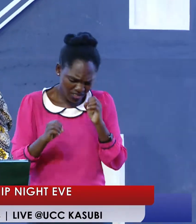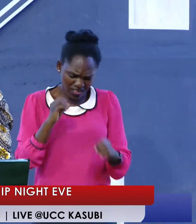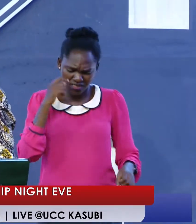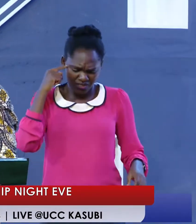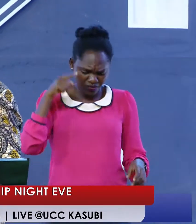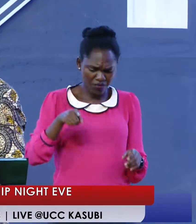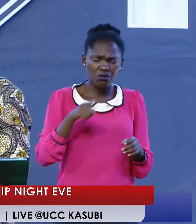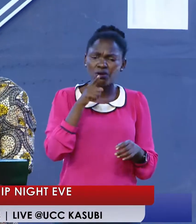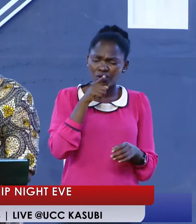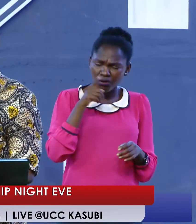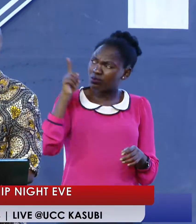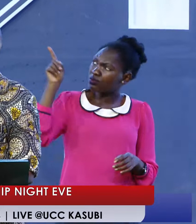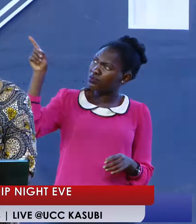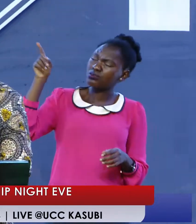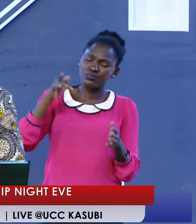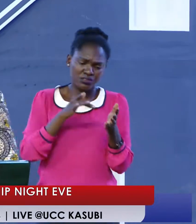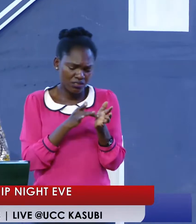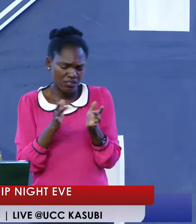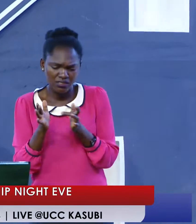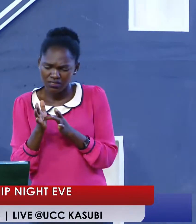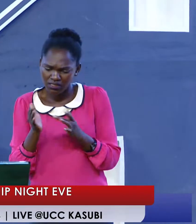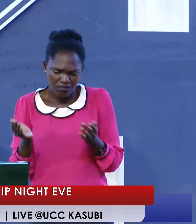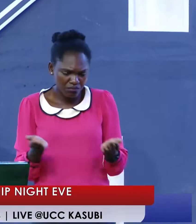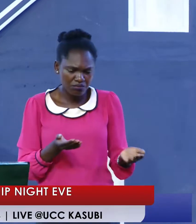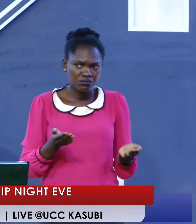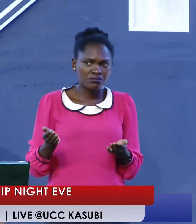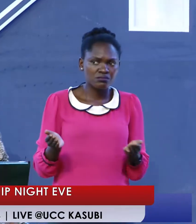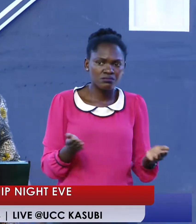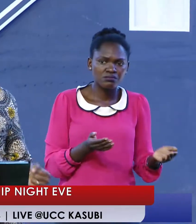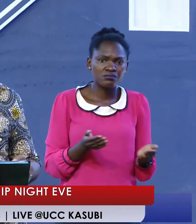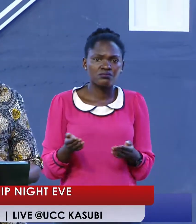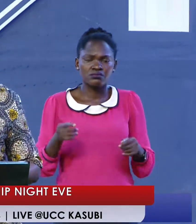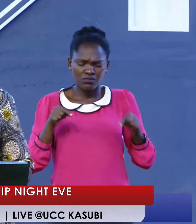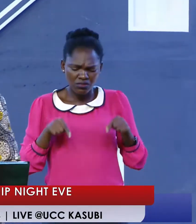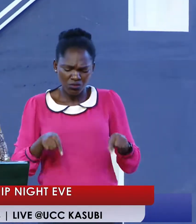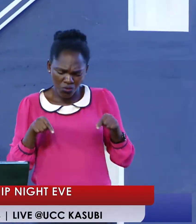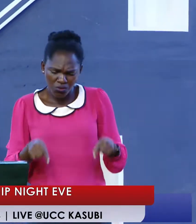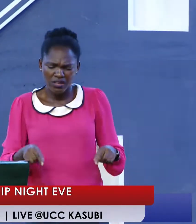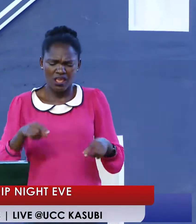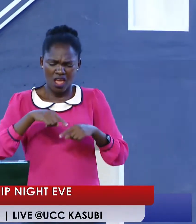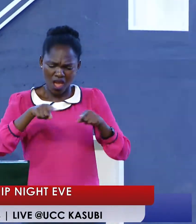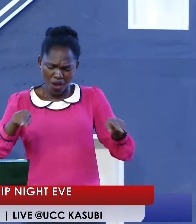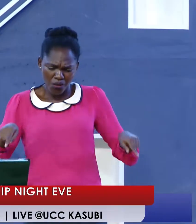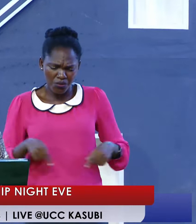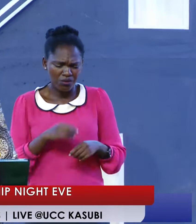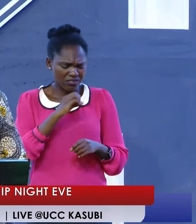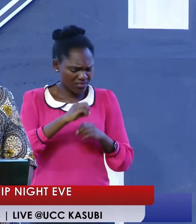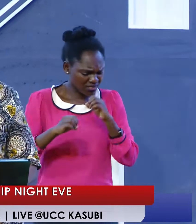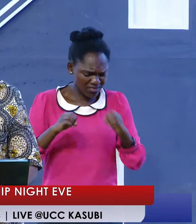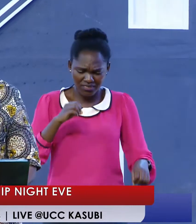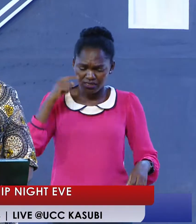Oliwa, Yesu Oliwa. Lelo tu kunonya.